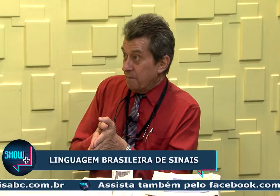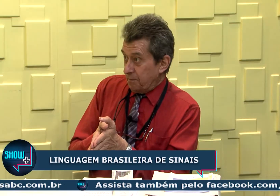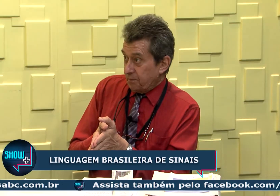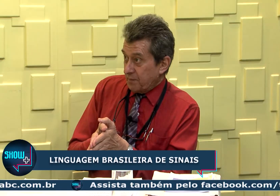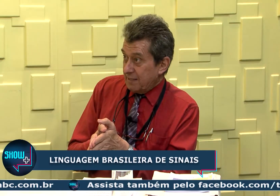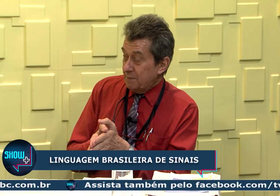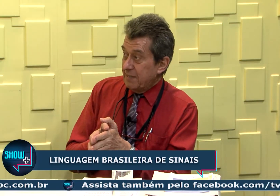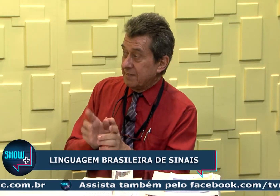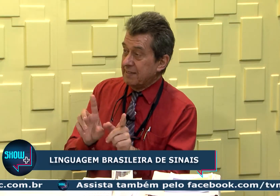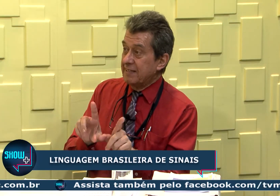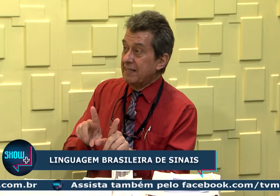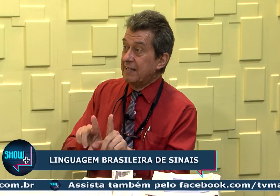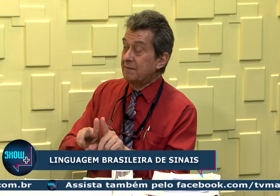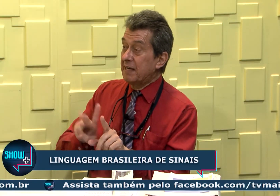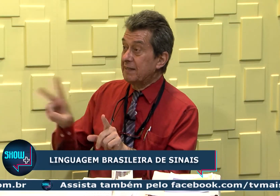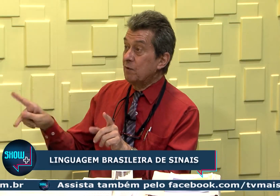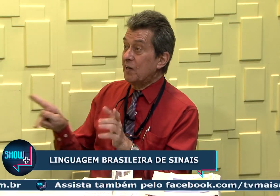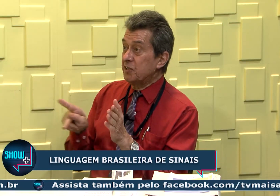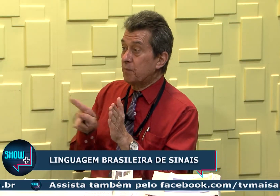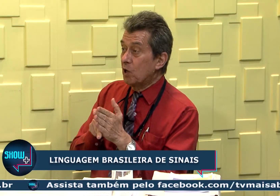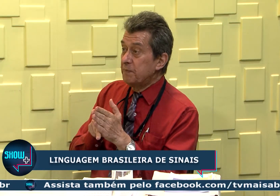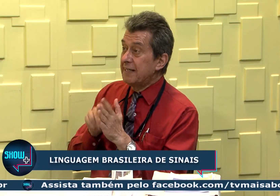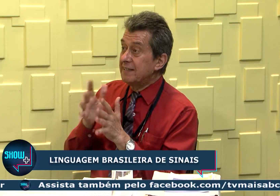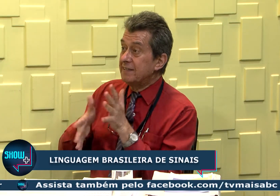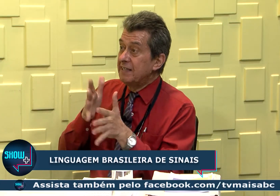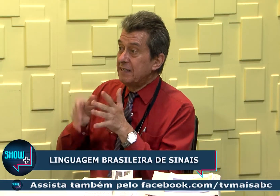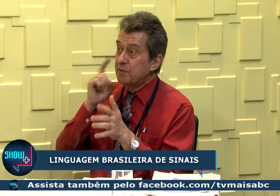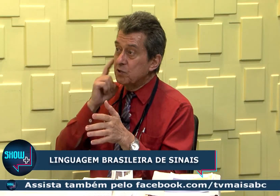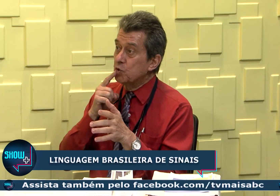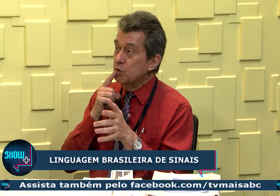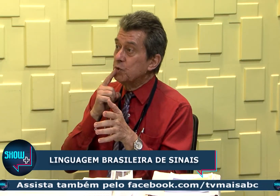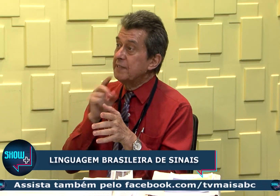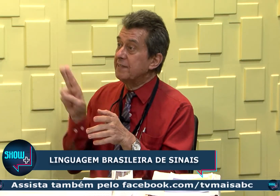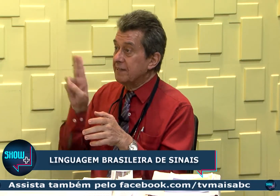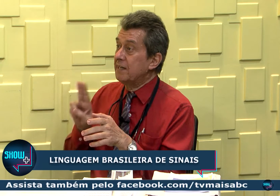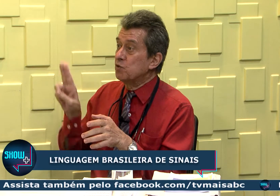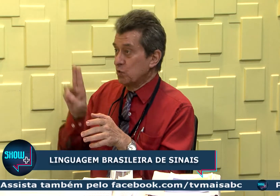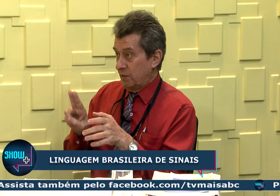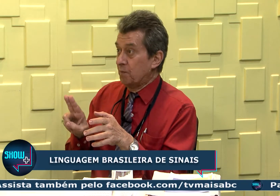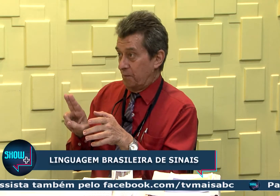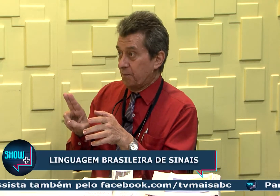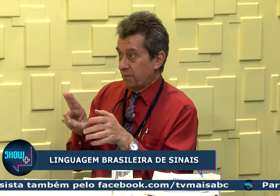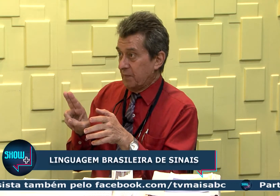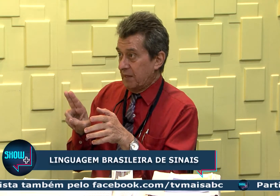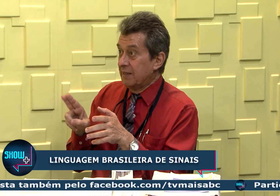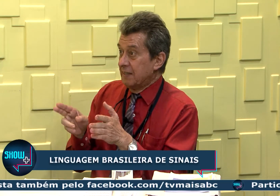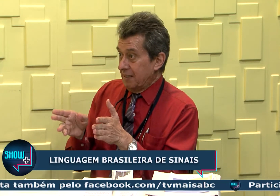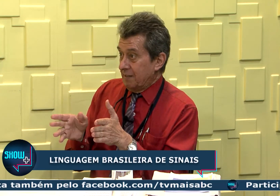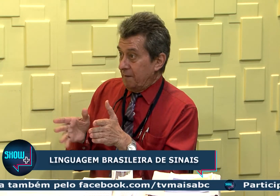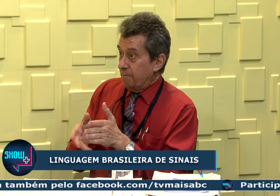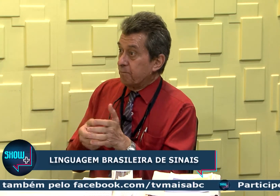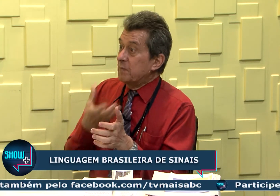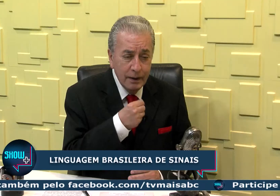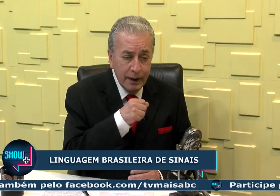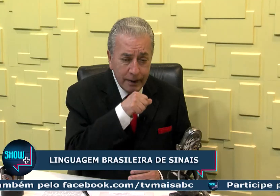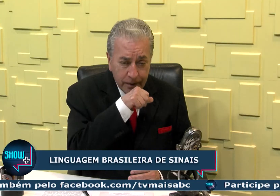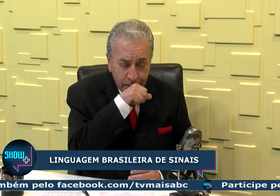tá mas assim é na linguagem própria de libras que os surdos que eles usam é assim né é